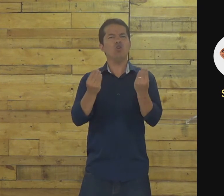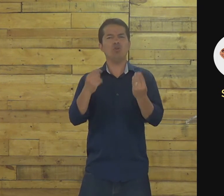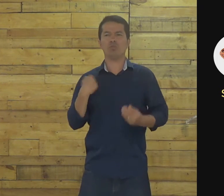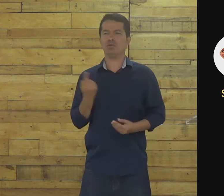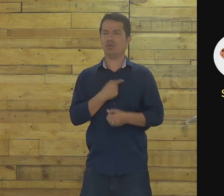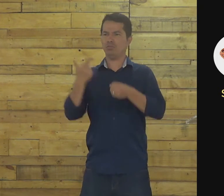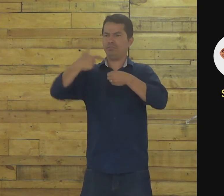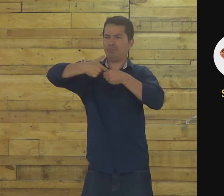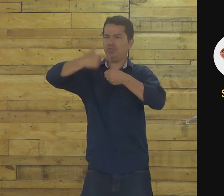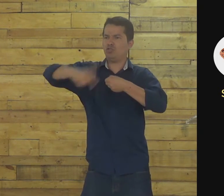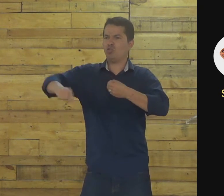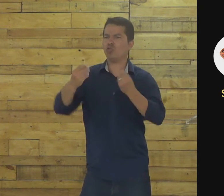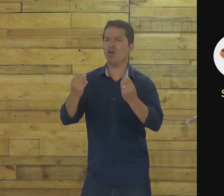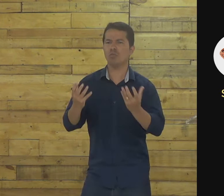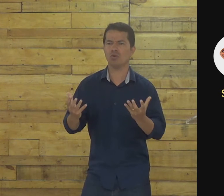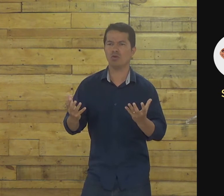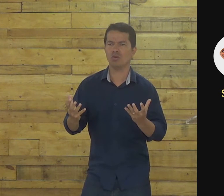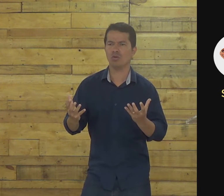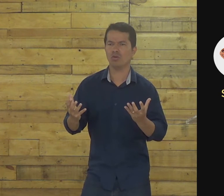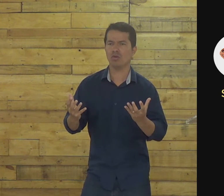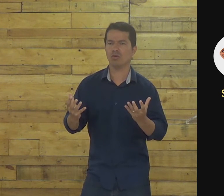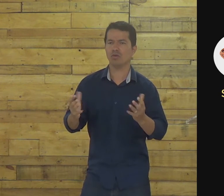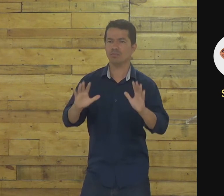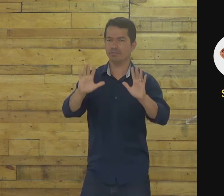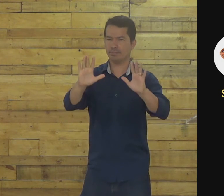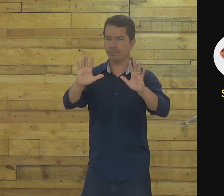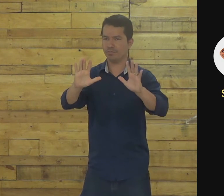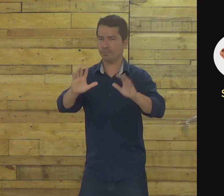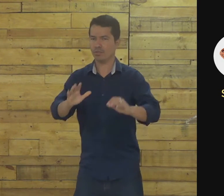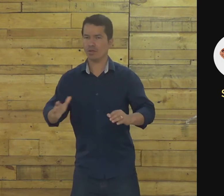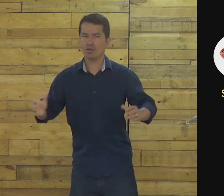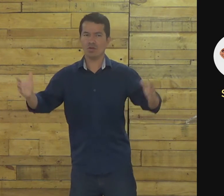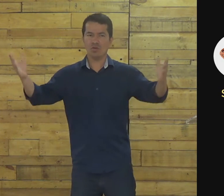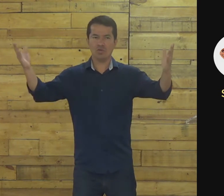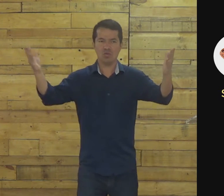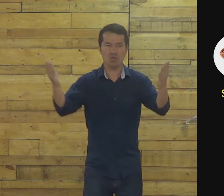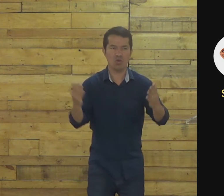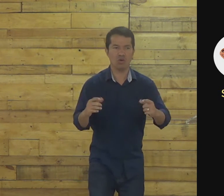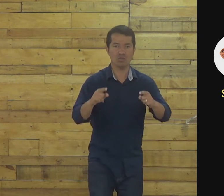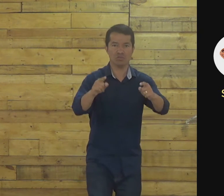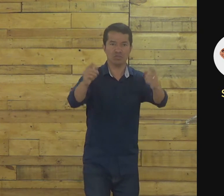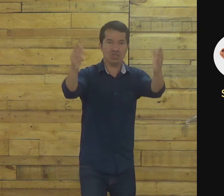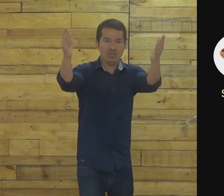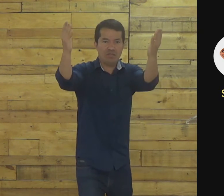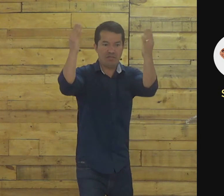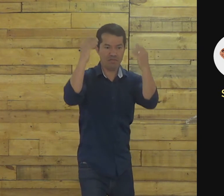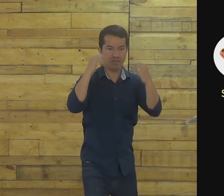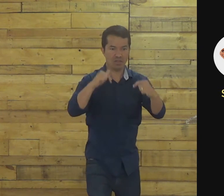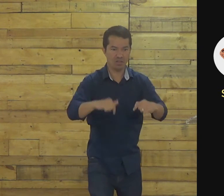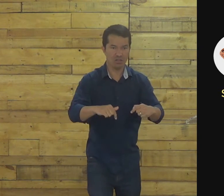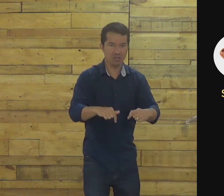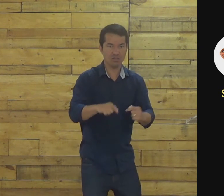eu tô sentindo um vazio. Como que nós podemos nos reabastecer?